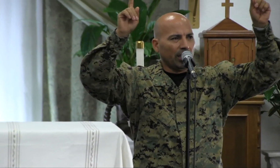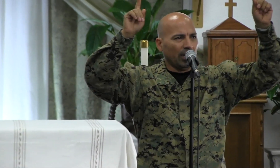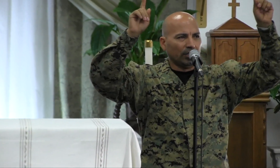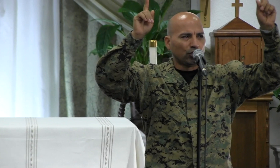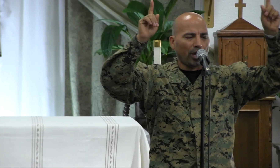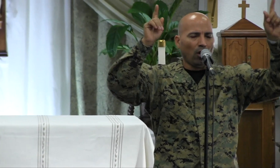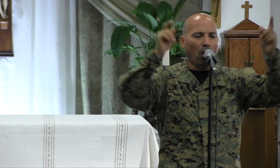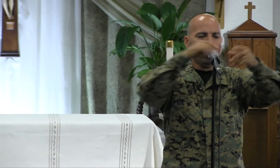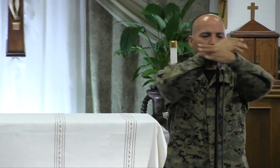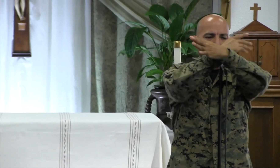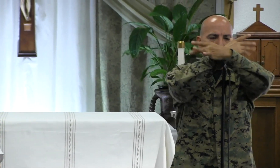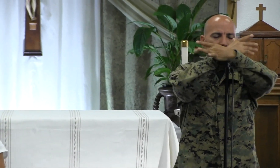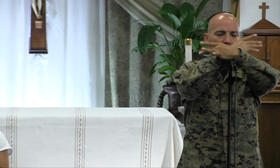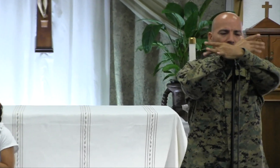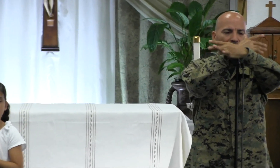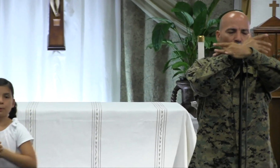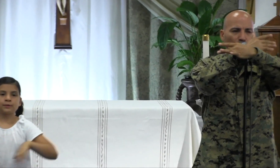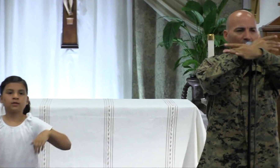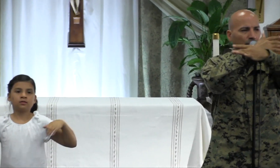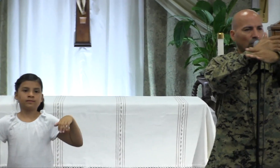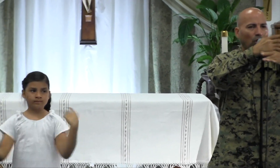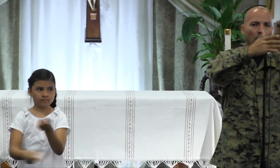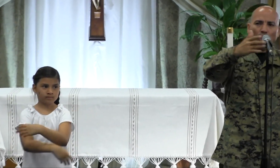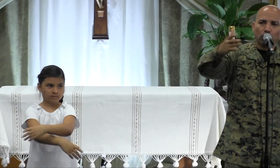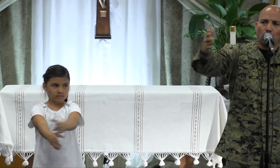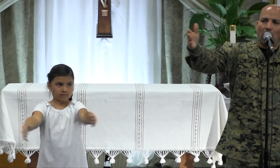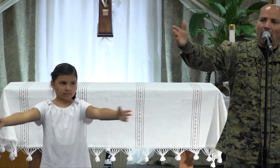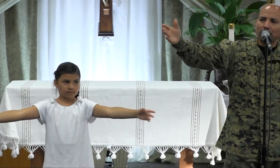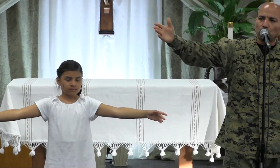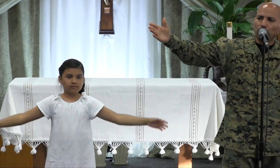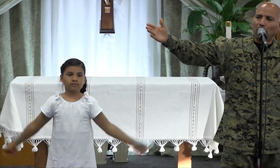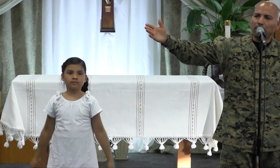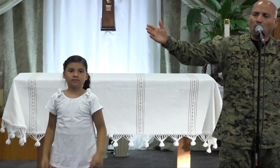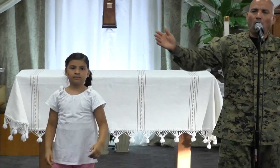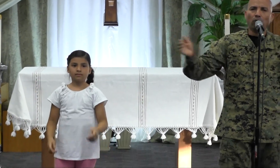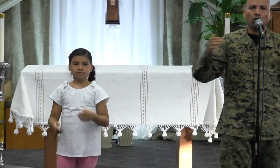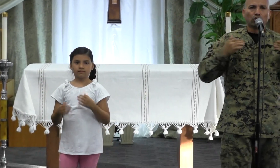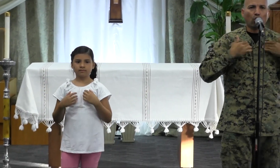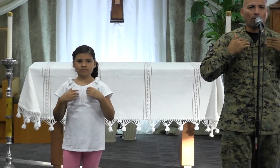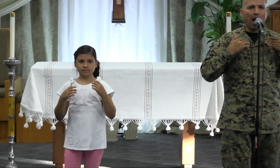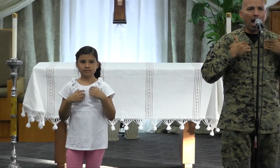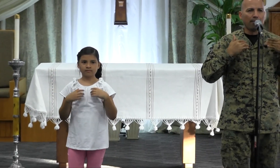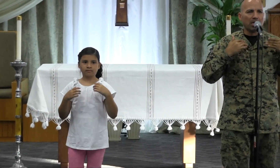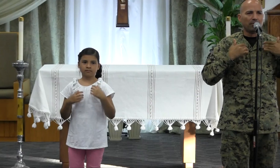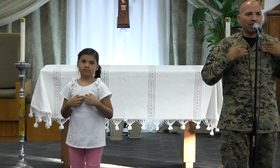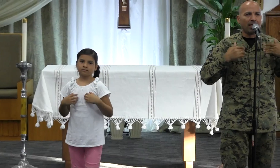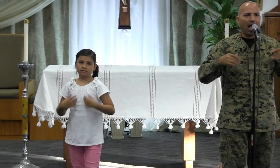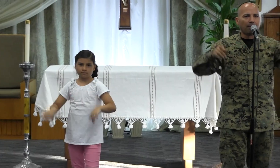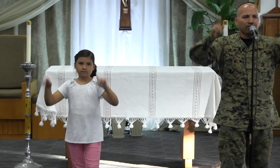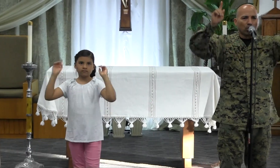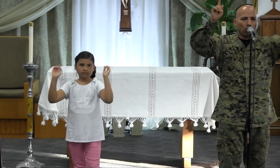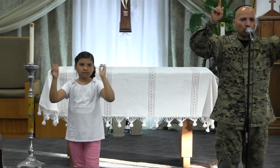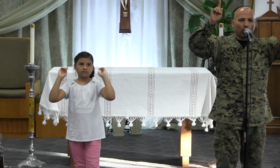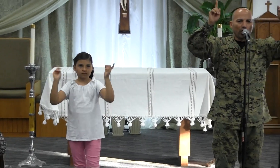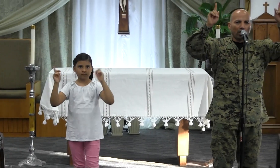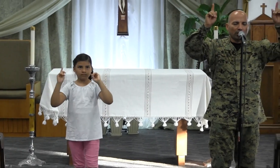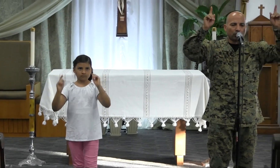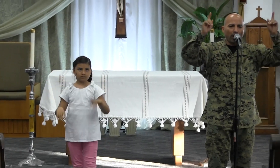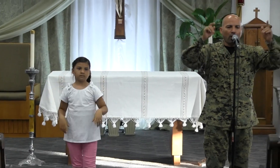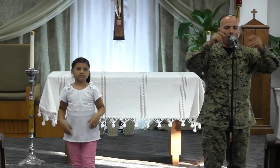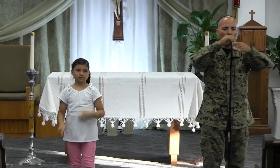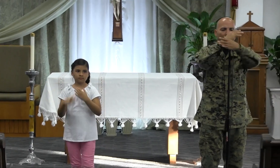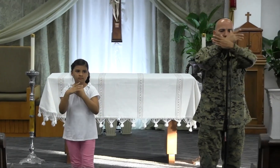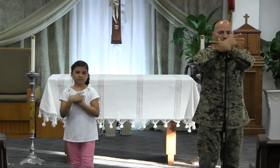yo te la entrego. Espíritu Santo, toca tu pueblo. Toma mi vida, yo te